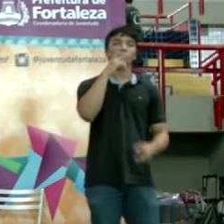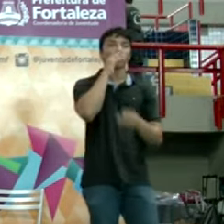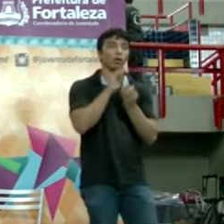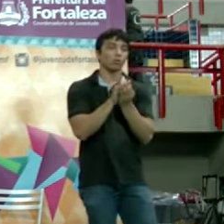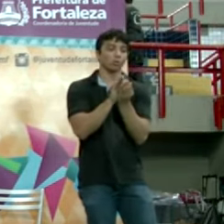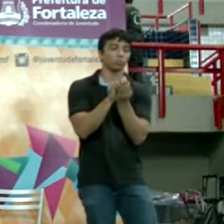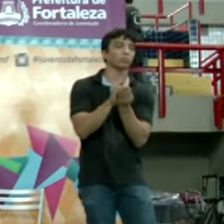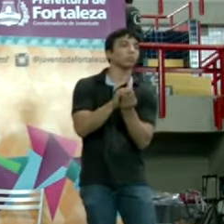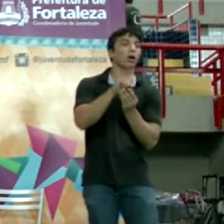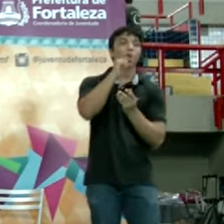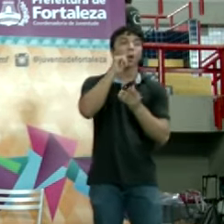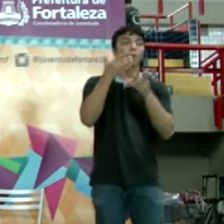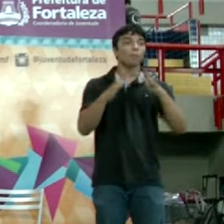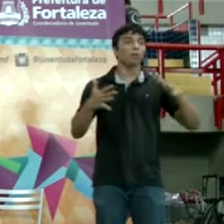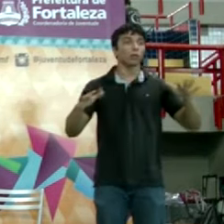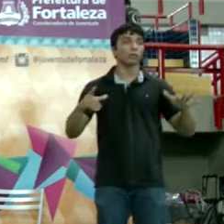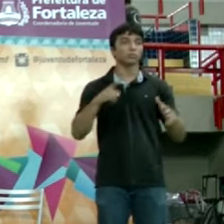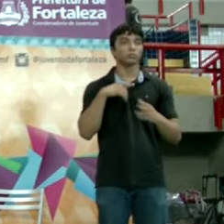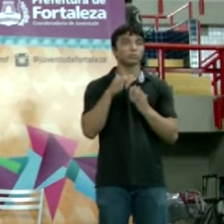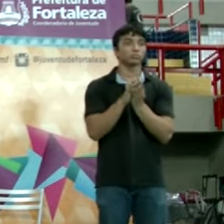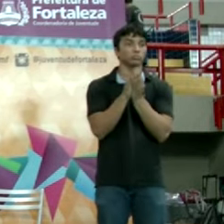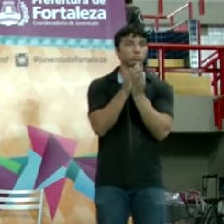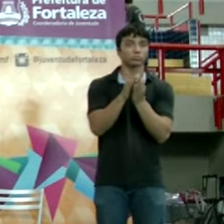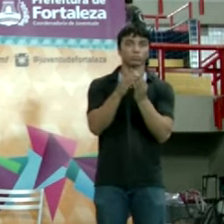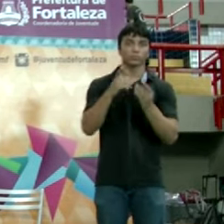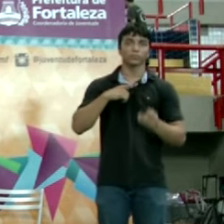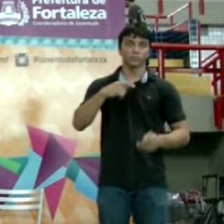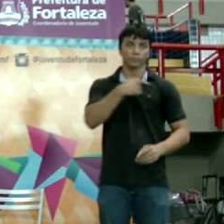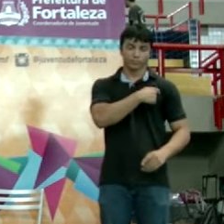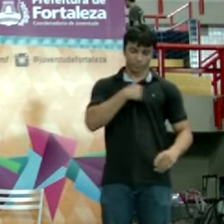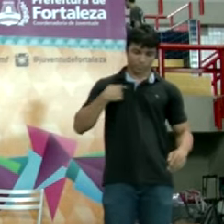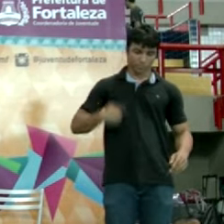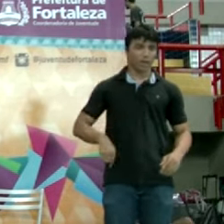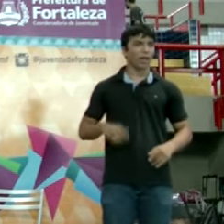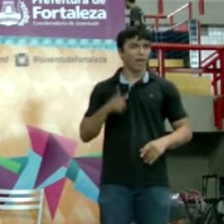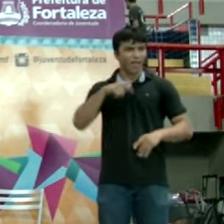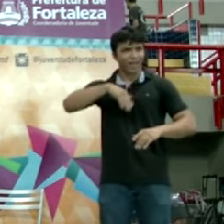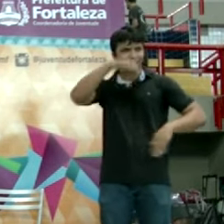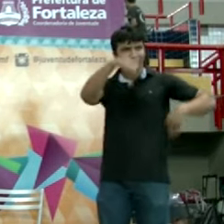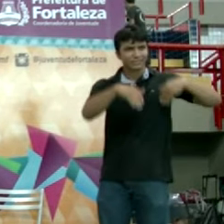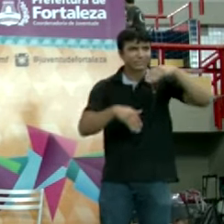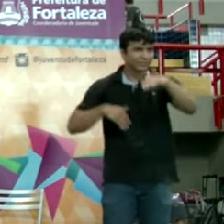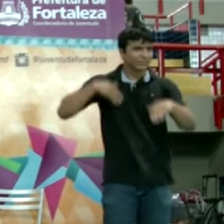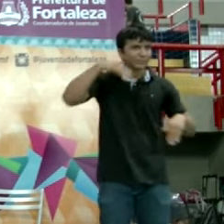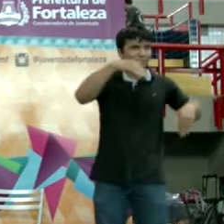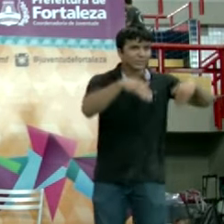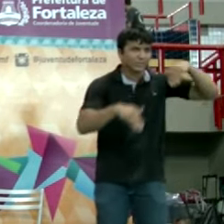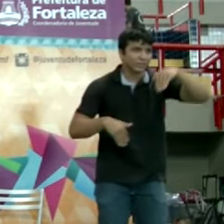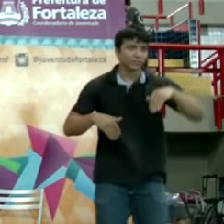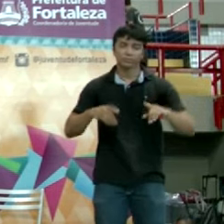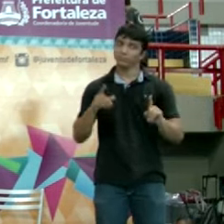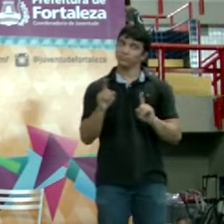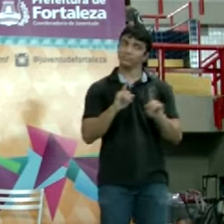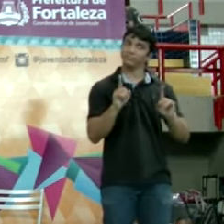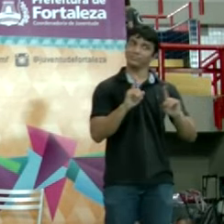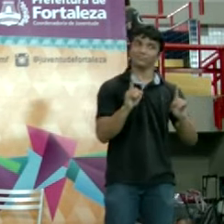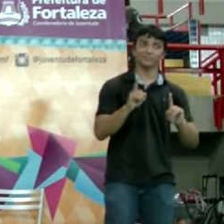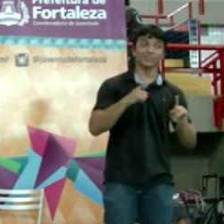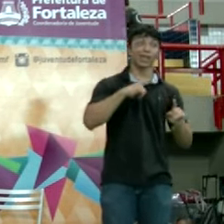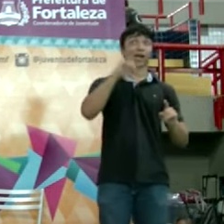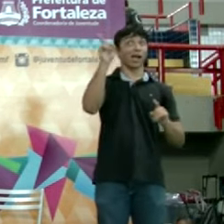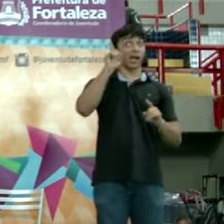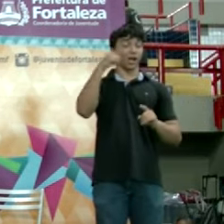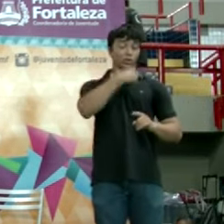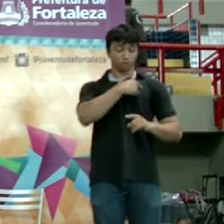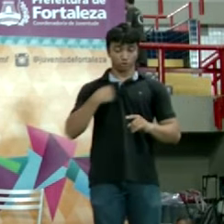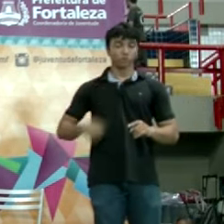ostra, que veio da China. Professor, ela nadou isso tudo, não. Lá na China, o